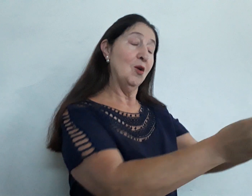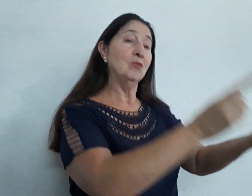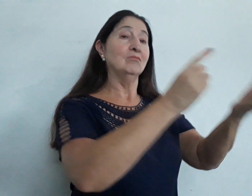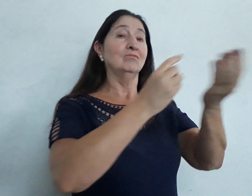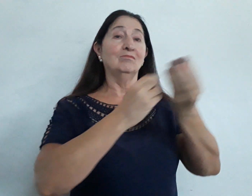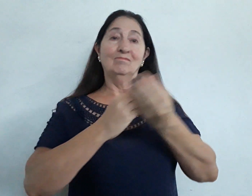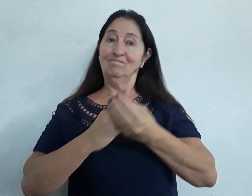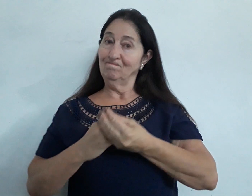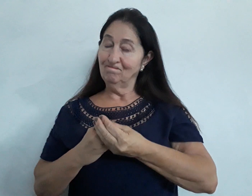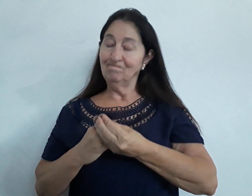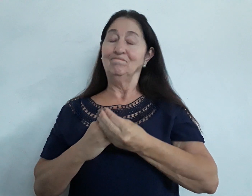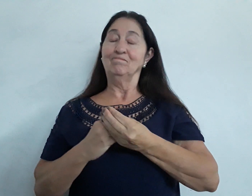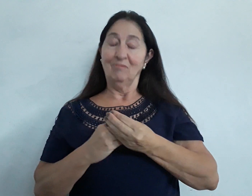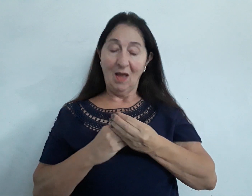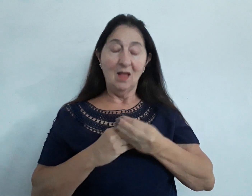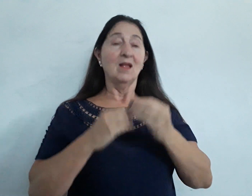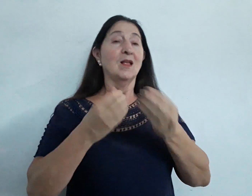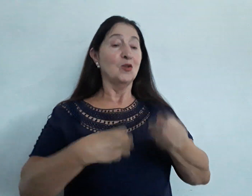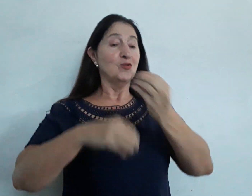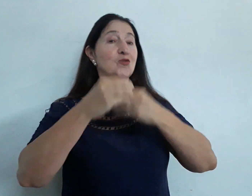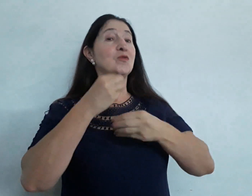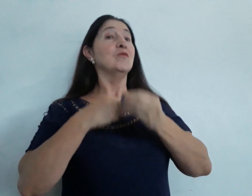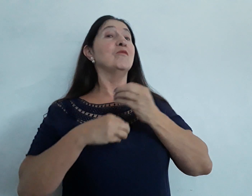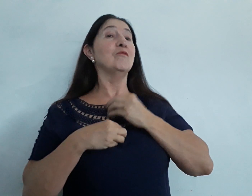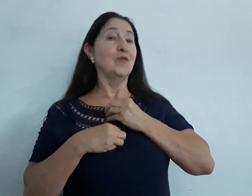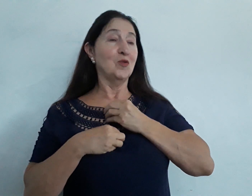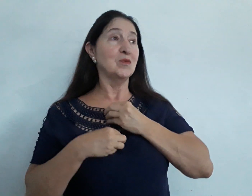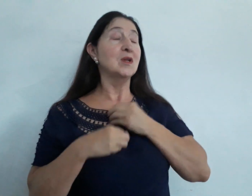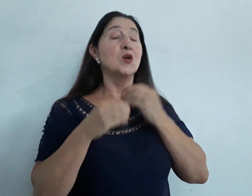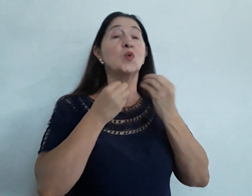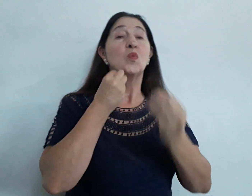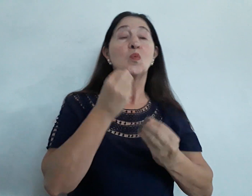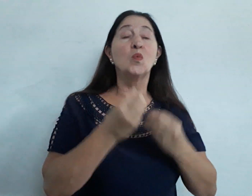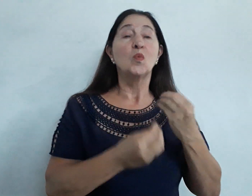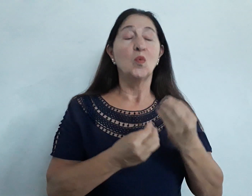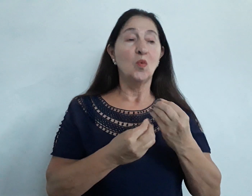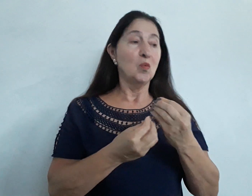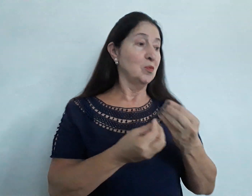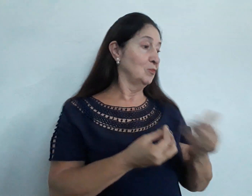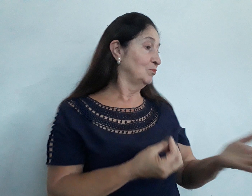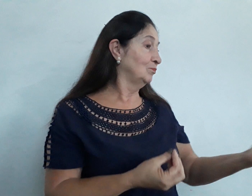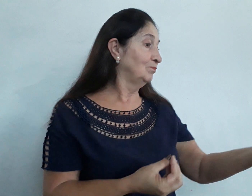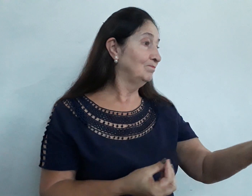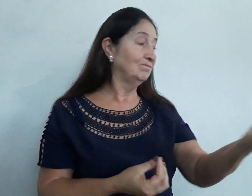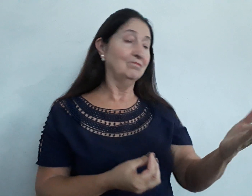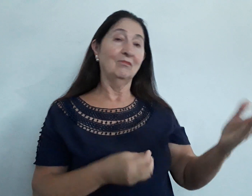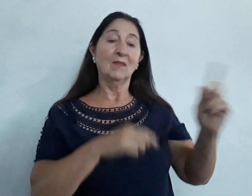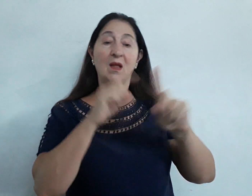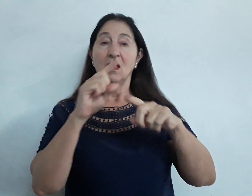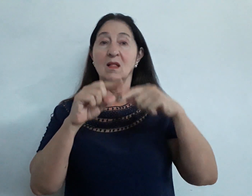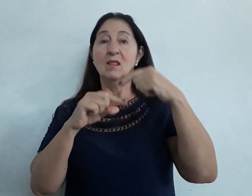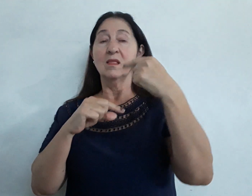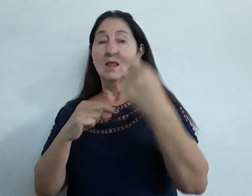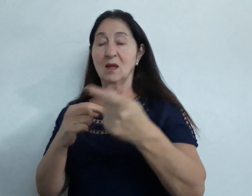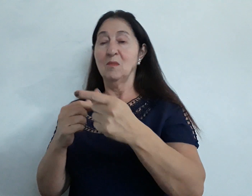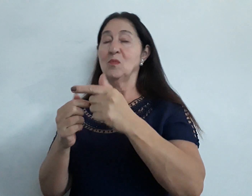devolve multiplicado. E eles, olha lá, depois pegou 7 pães e deu